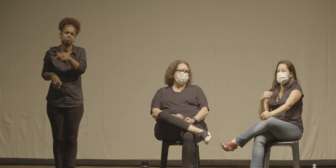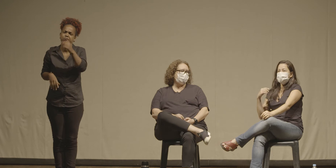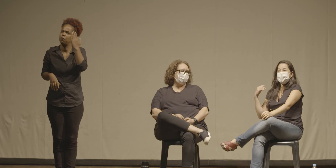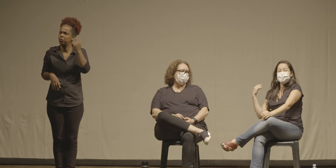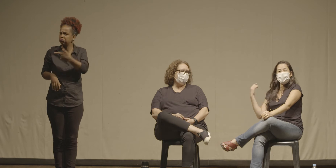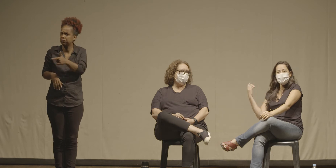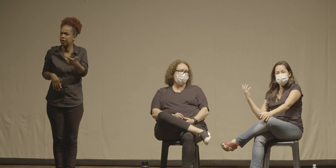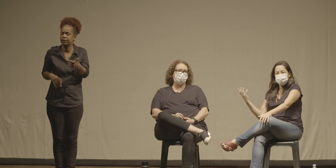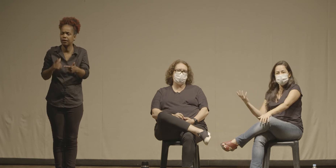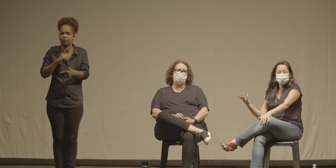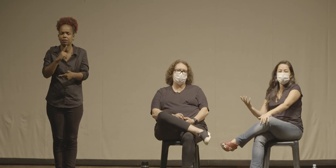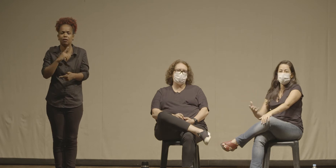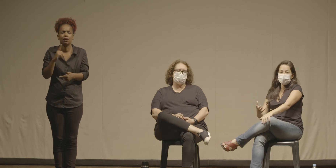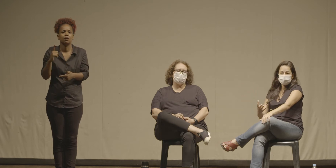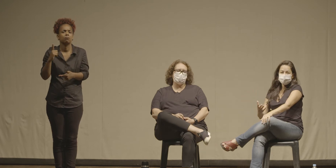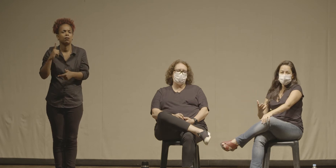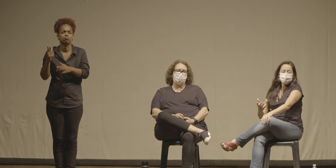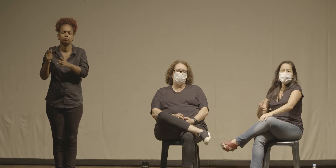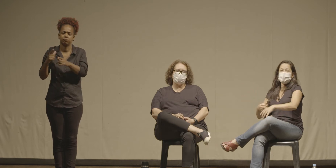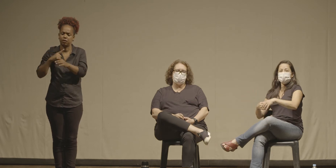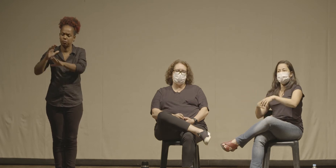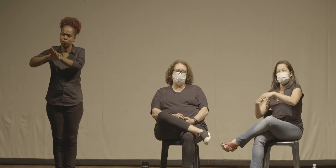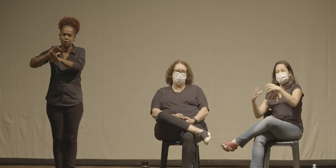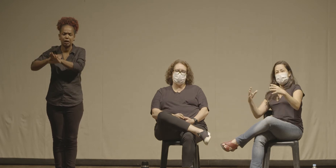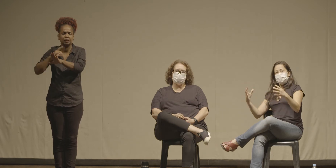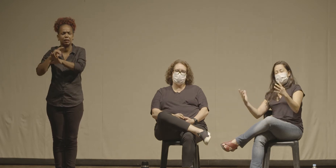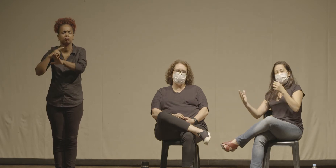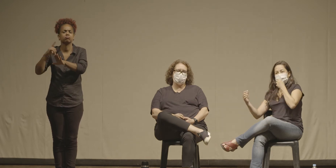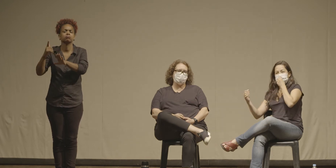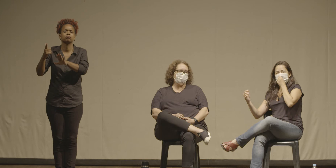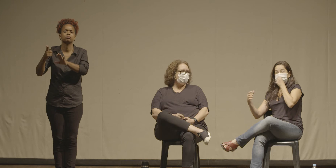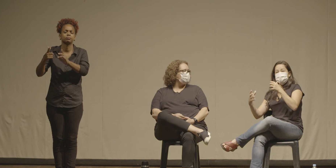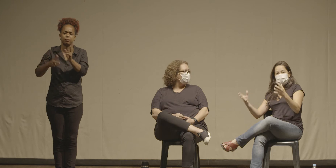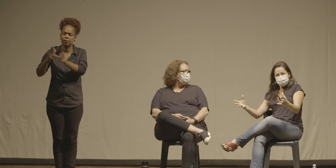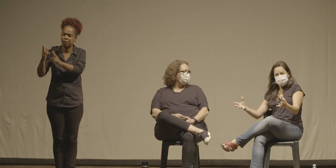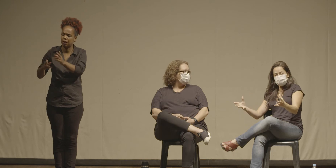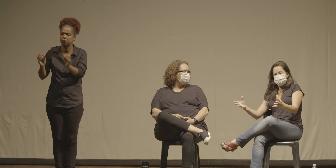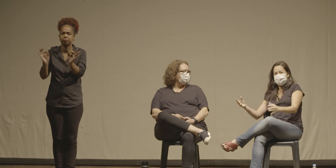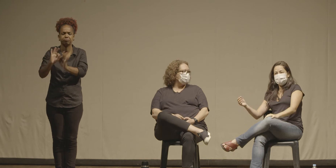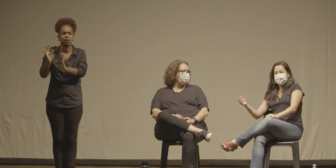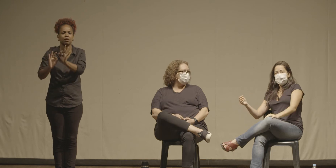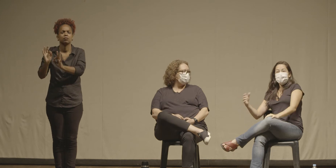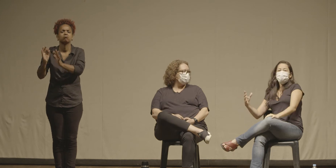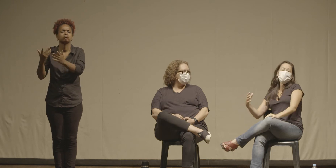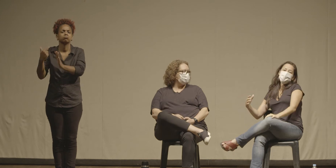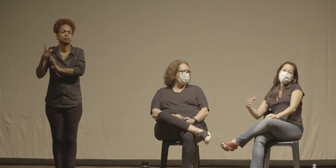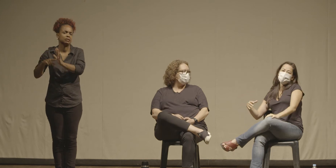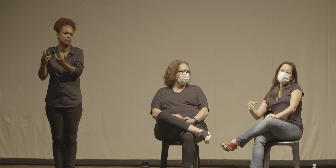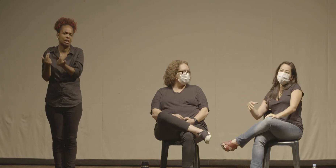tem nenhuma grande produtora fazendo, né, a produção desse projeto.